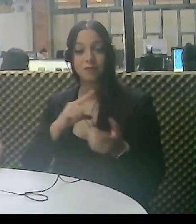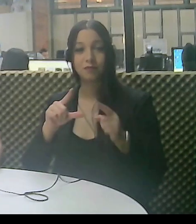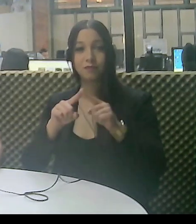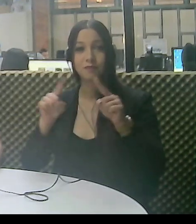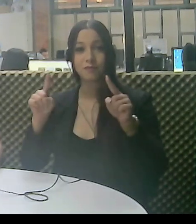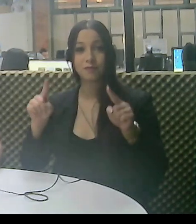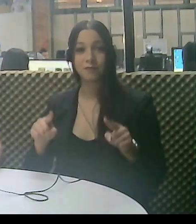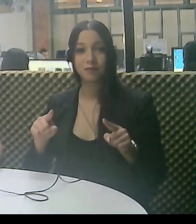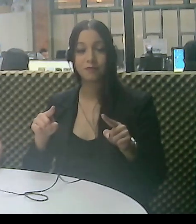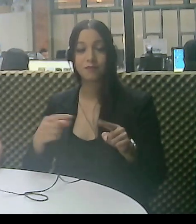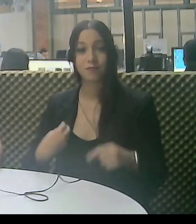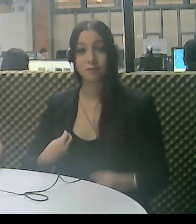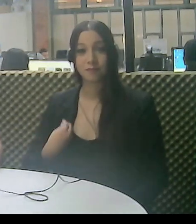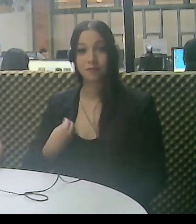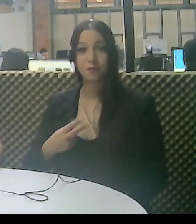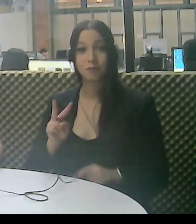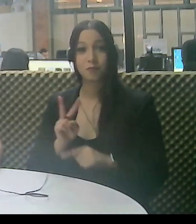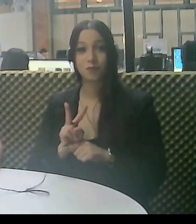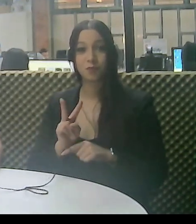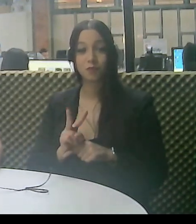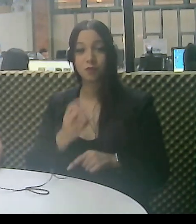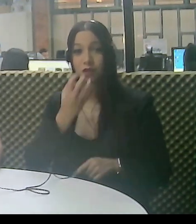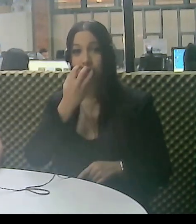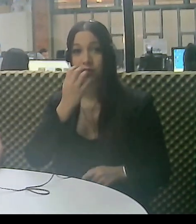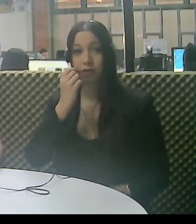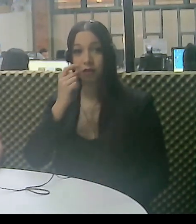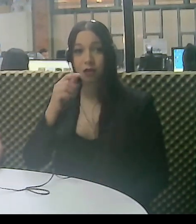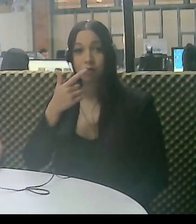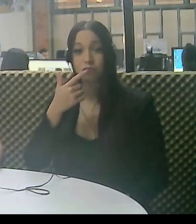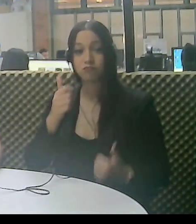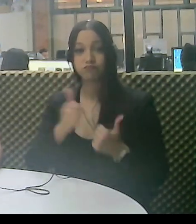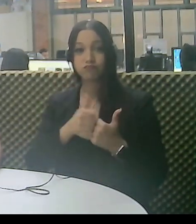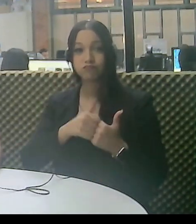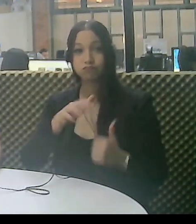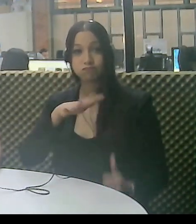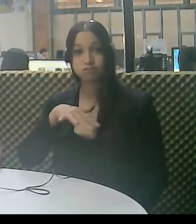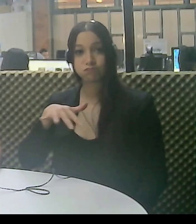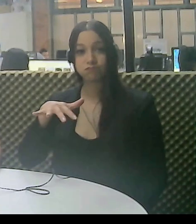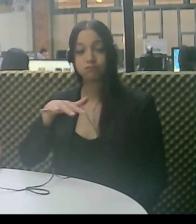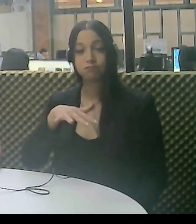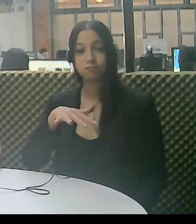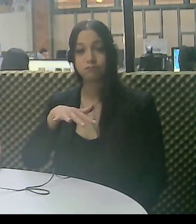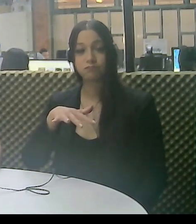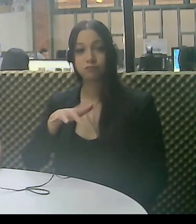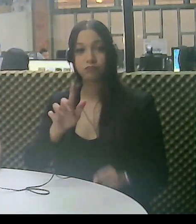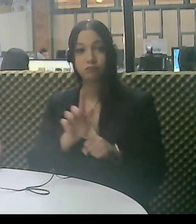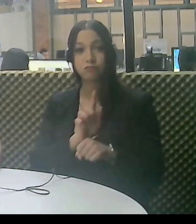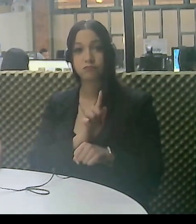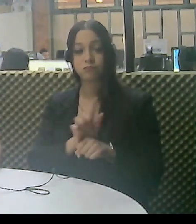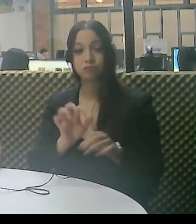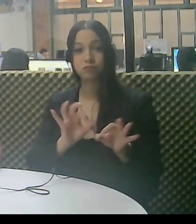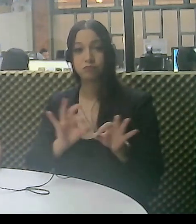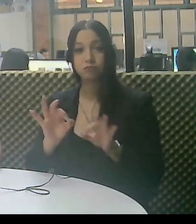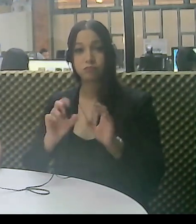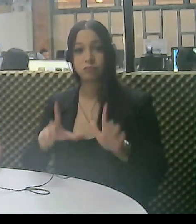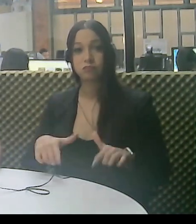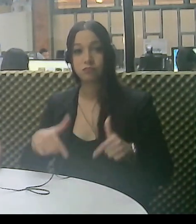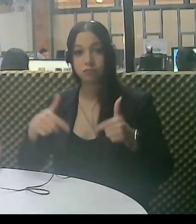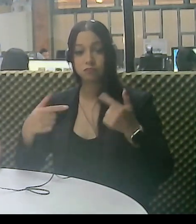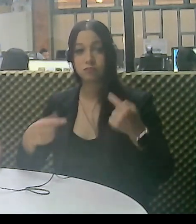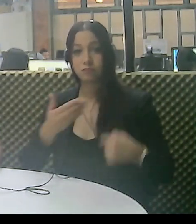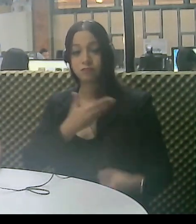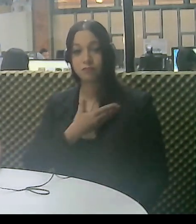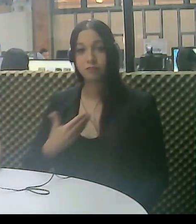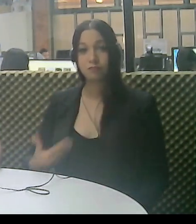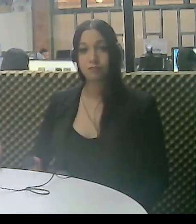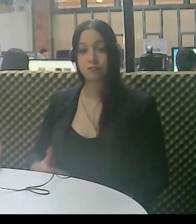funcionários e moradores que cuidam de cães e gatos nos arredores do local. O gerente de projetos e execução de políticas públicas